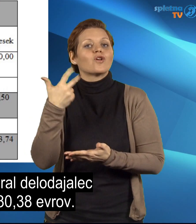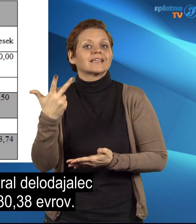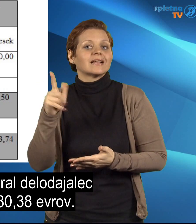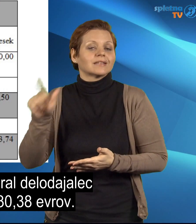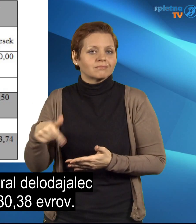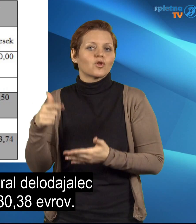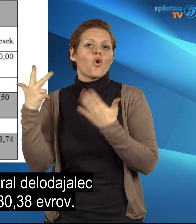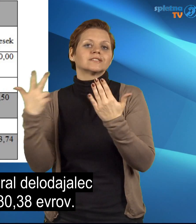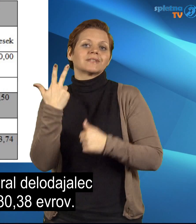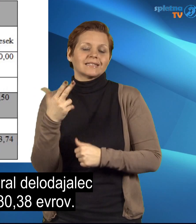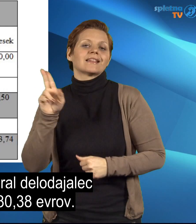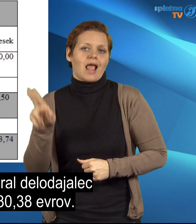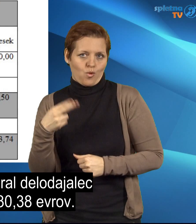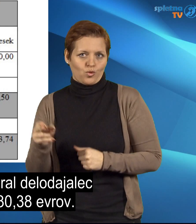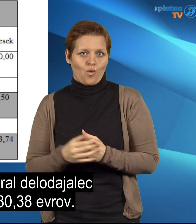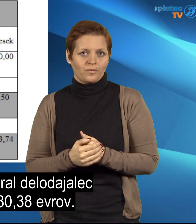130,38 evra.